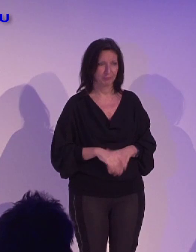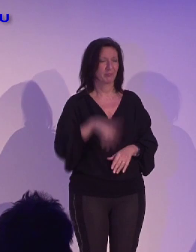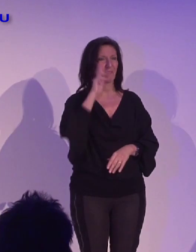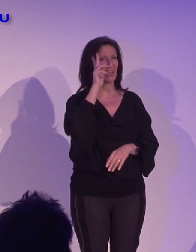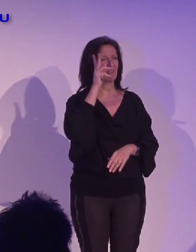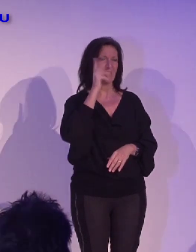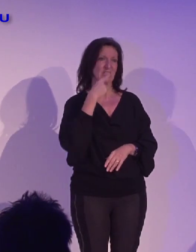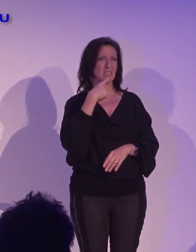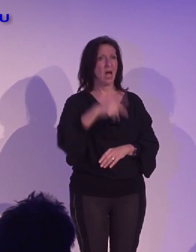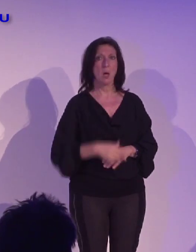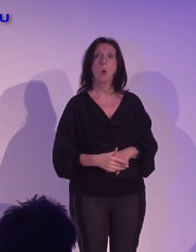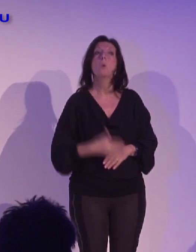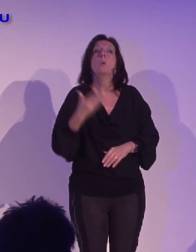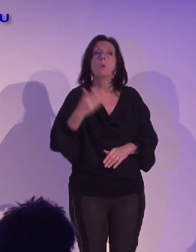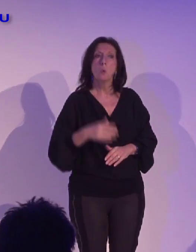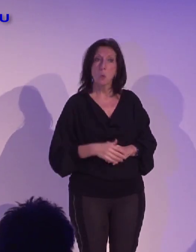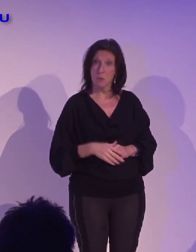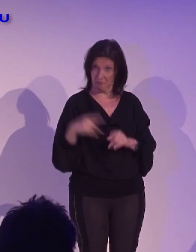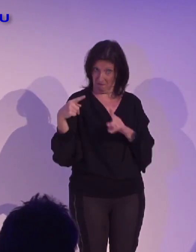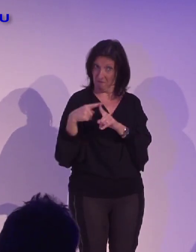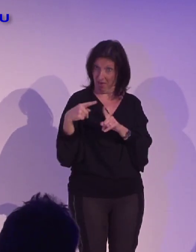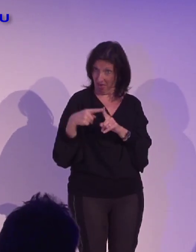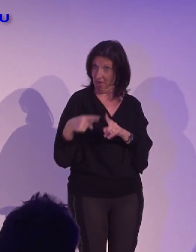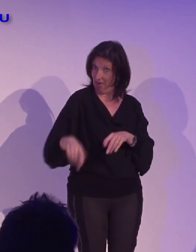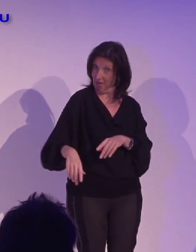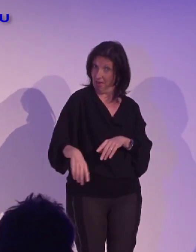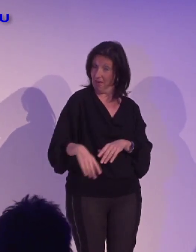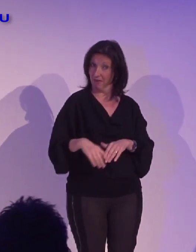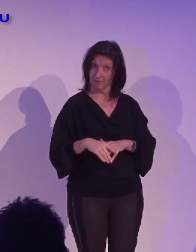Franziska sagt, und? Hat das wehgetan?